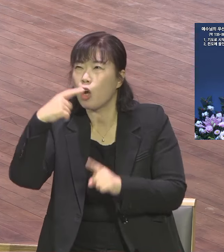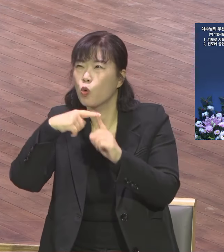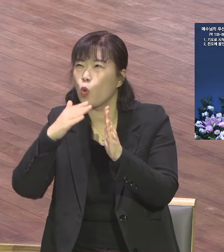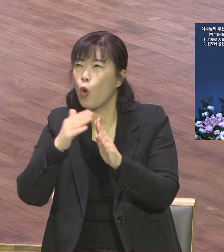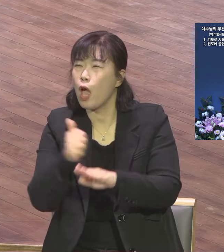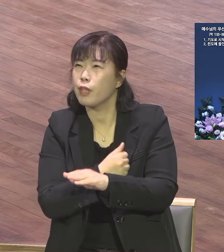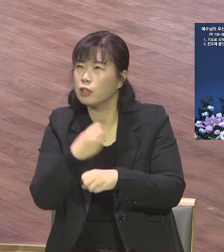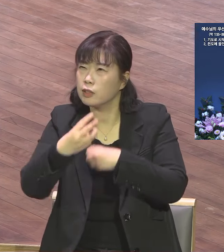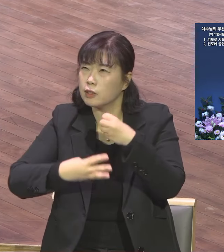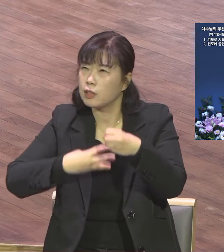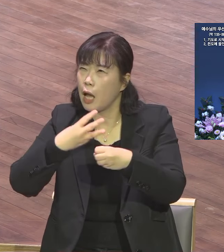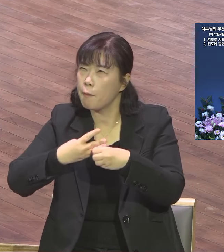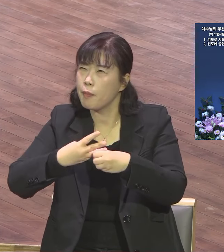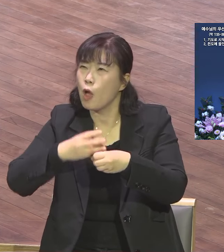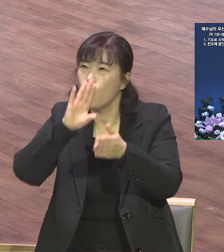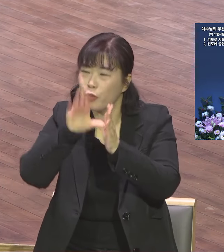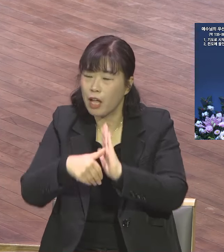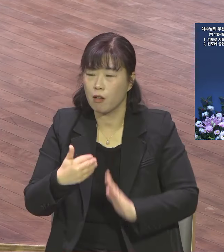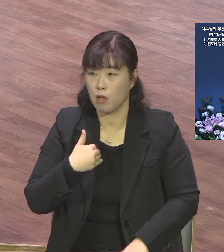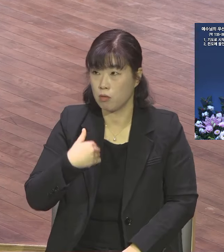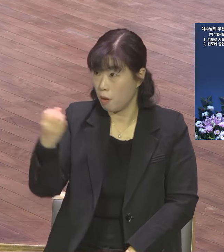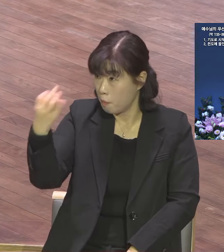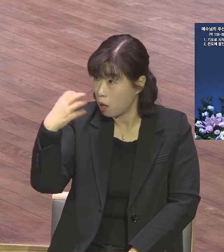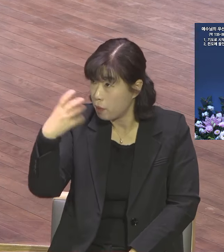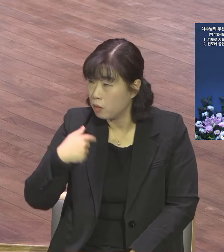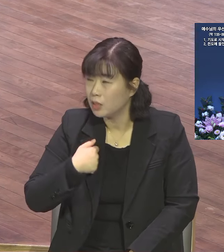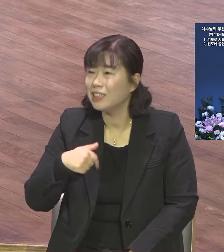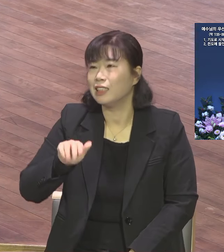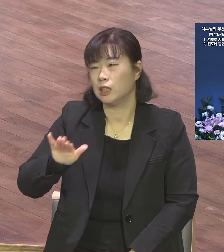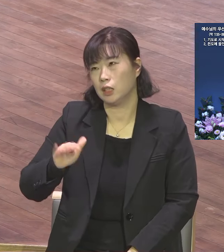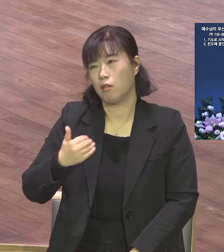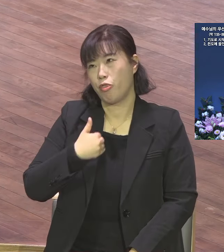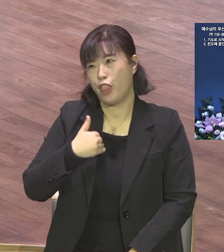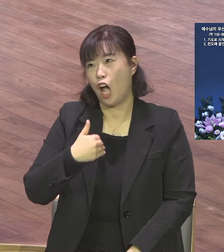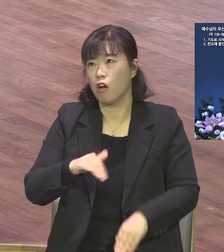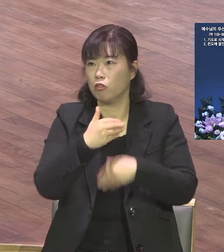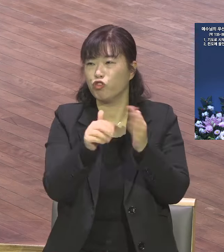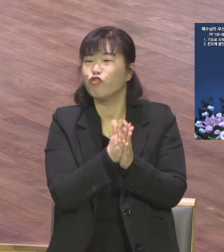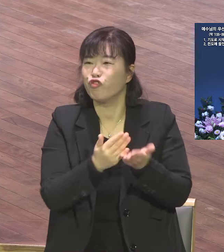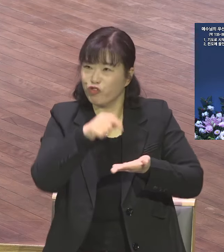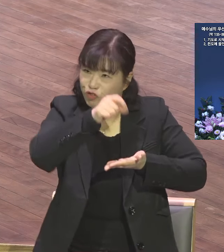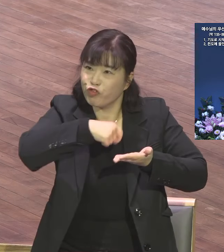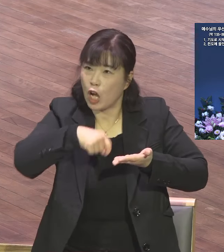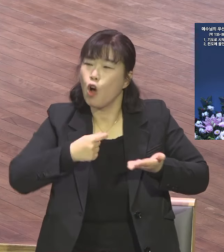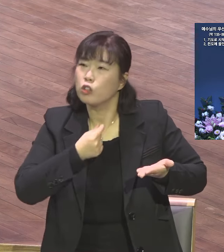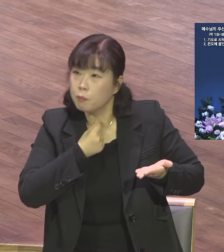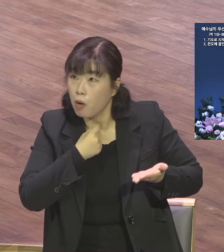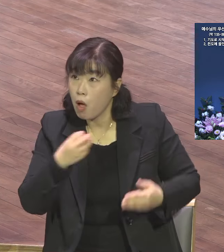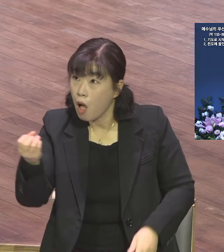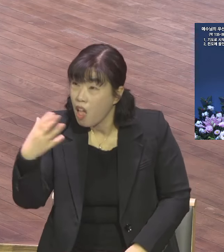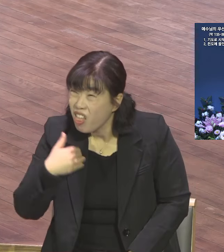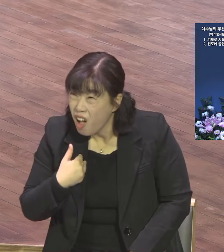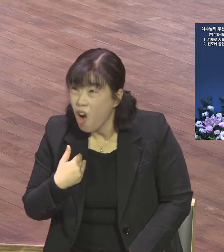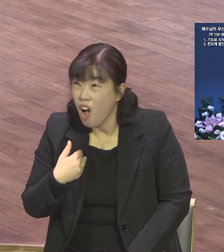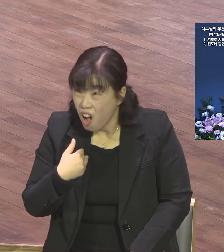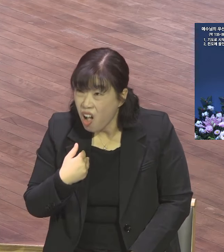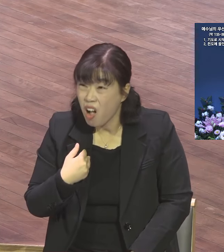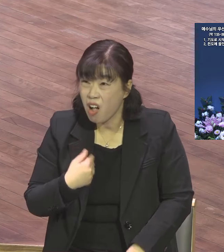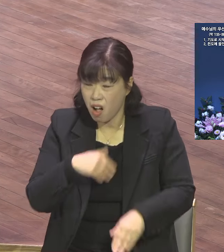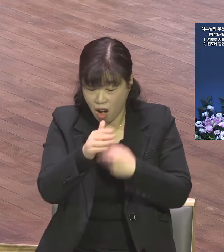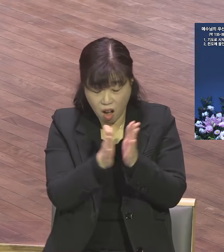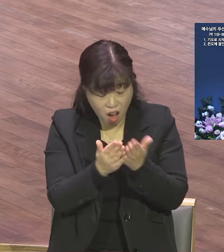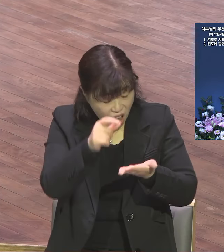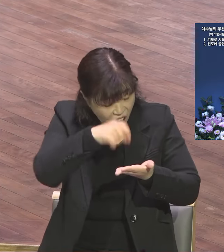이 정도로 이제 이렇게 예수님 믿어. 우리 교회 와가지고 명예 집사로 두 분 다 이제 받고 초청하셨잖아요.